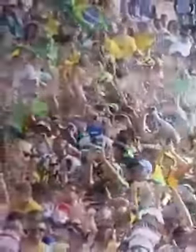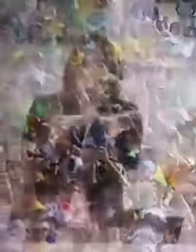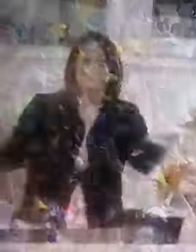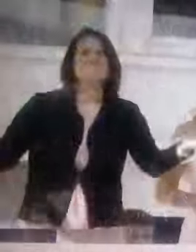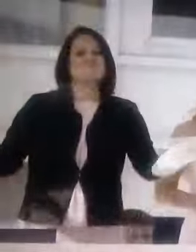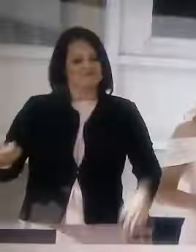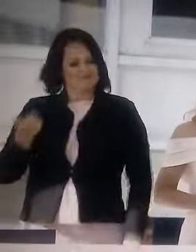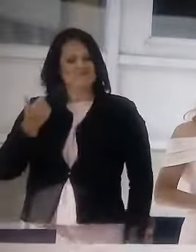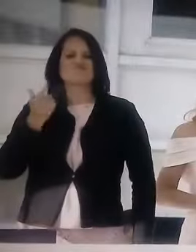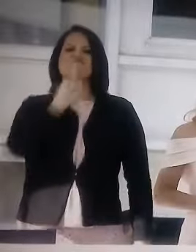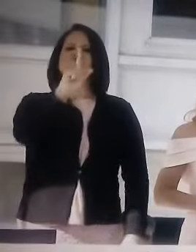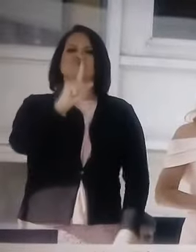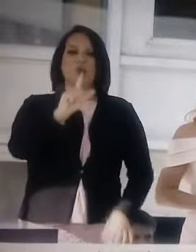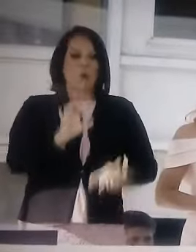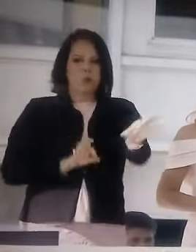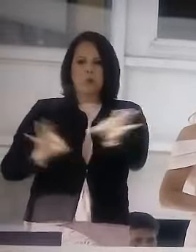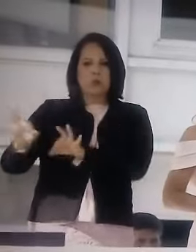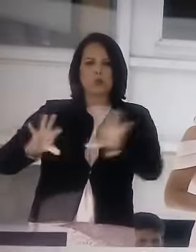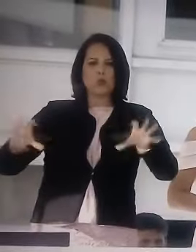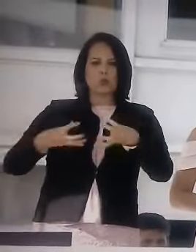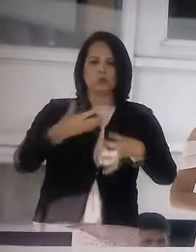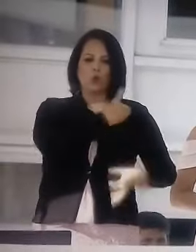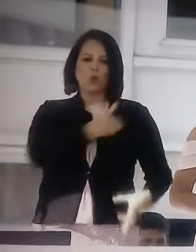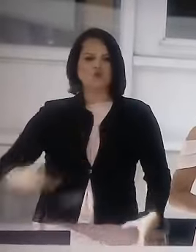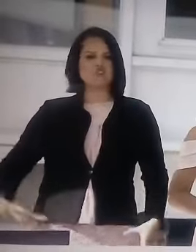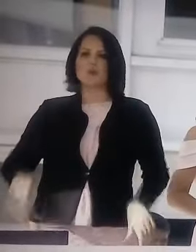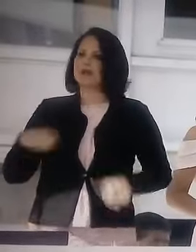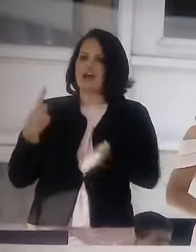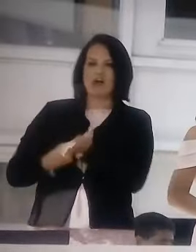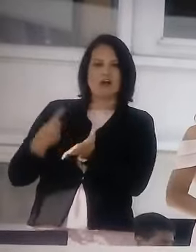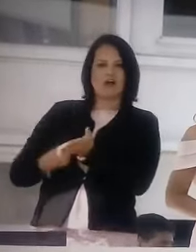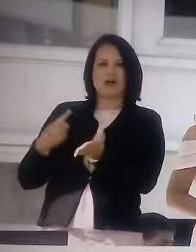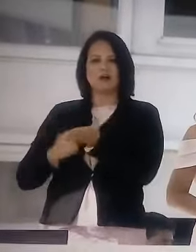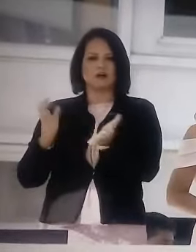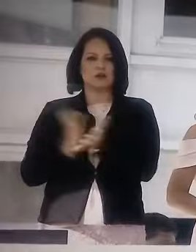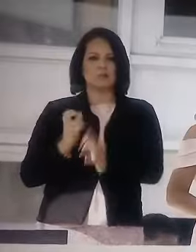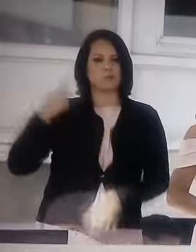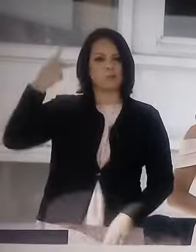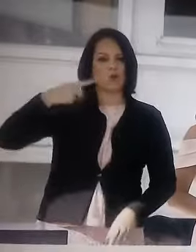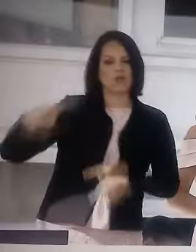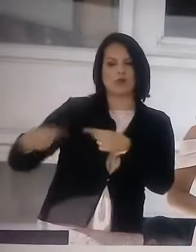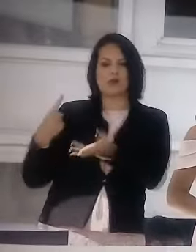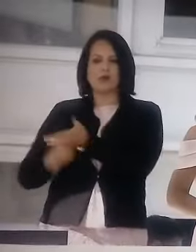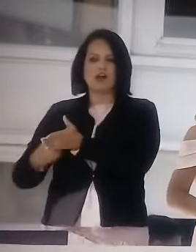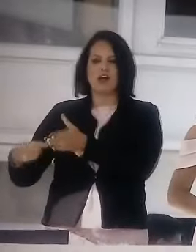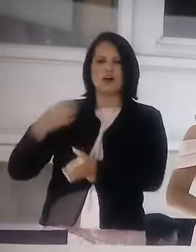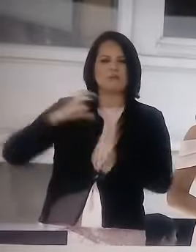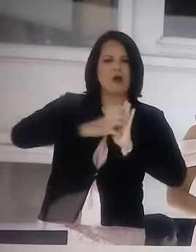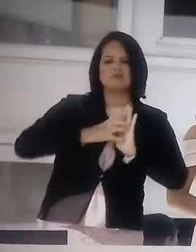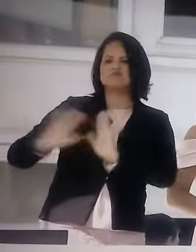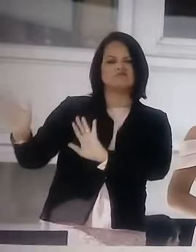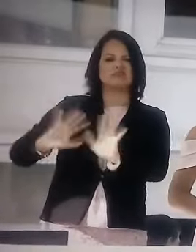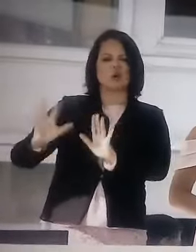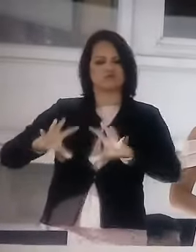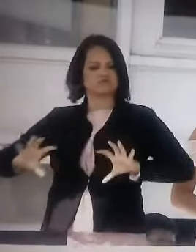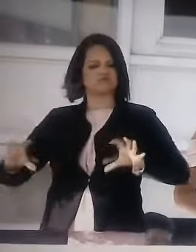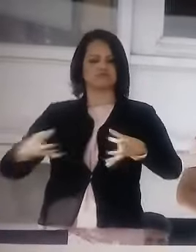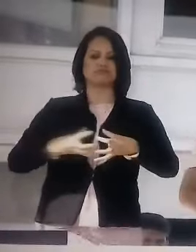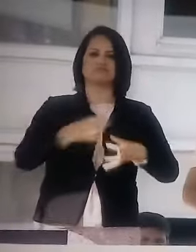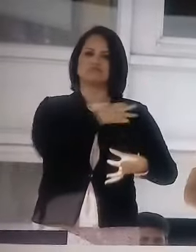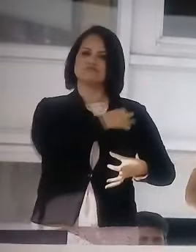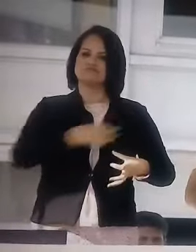público. Vamos continuar ouvindo. Conseguimos montar um governo sem conchavos ou acertos políticos. Formamos um time